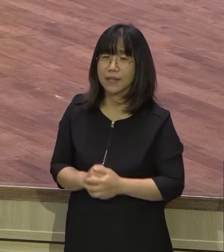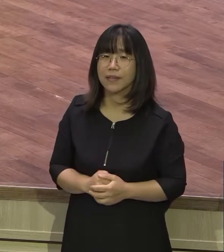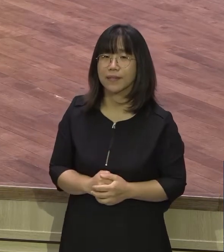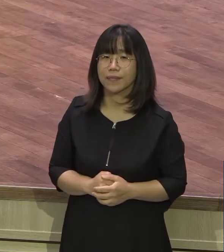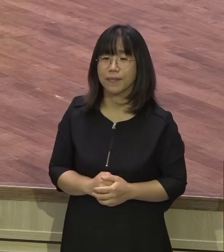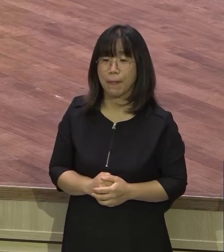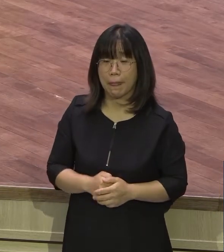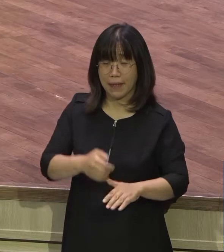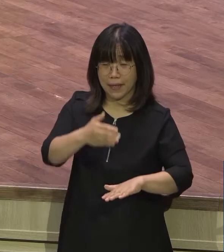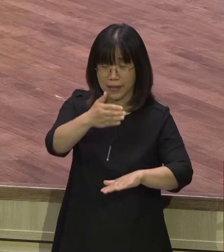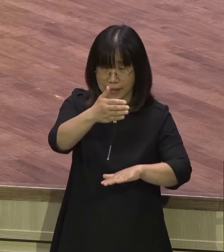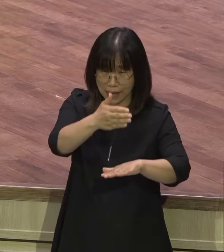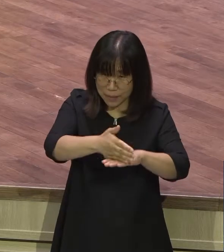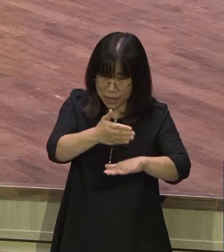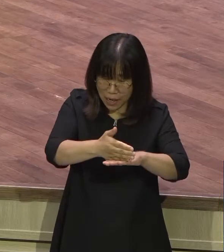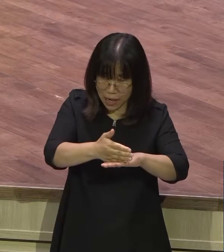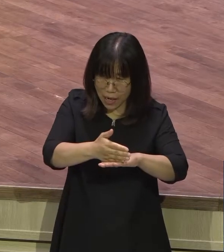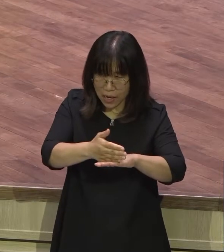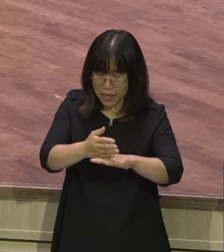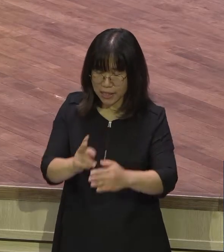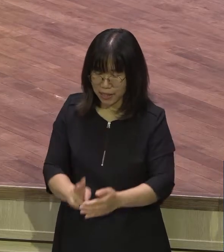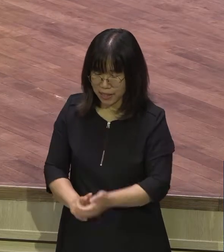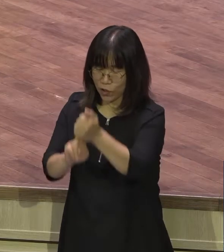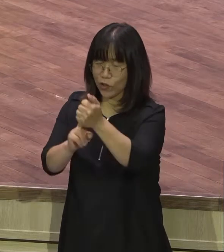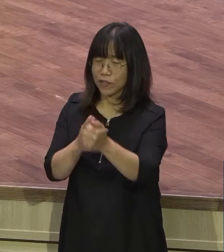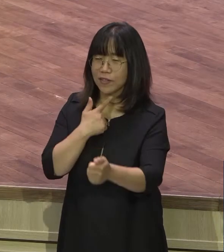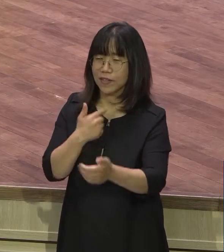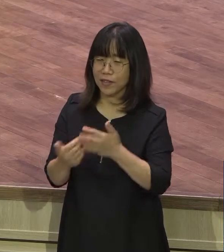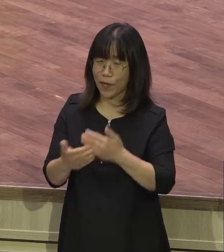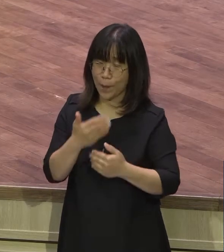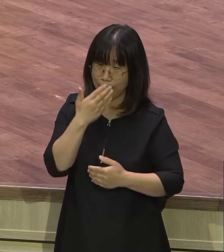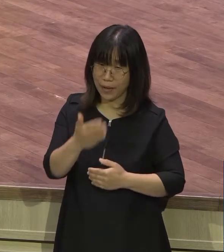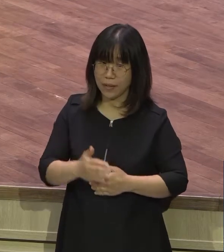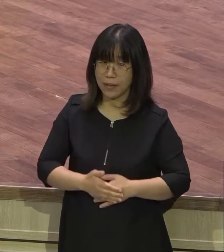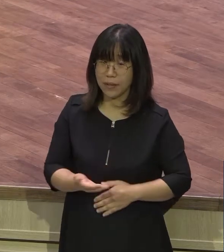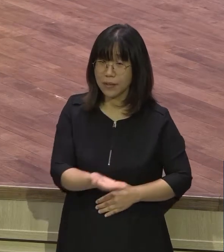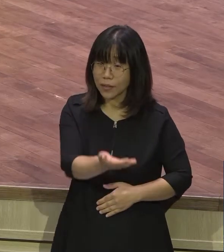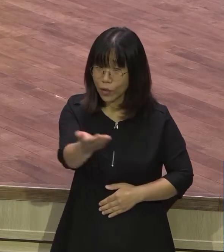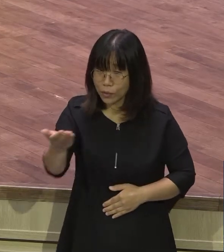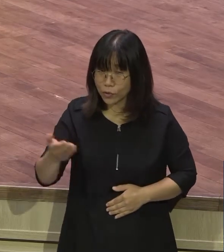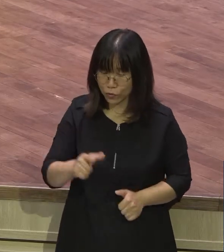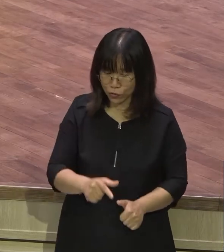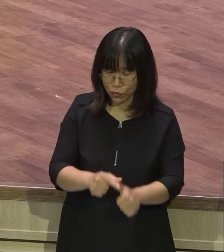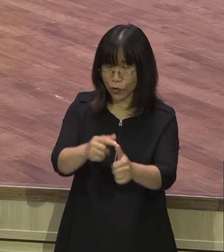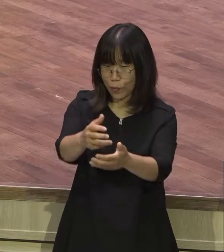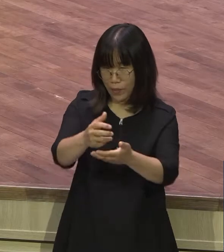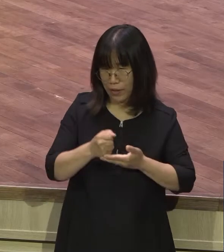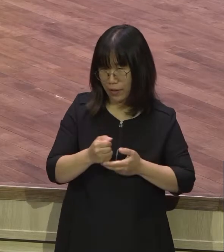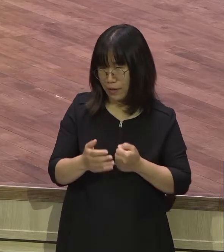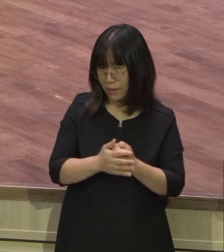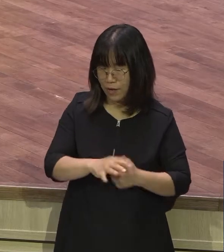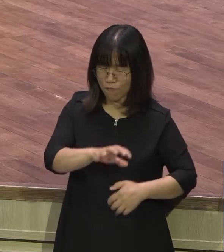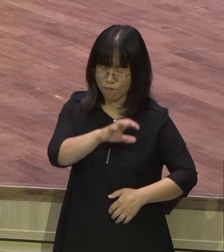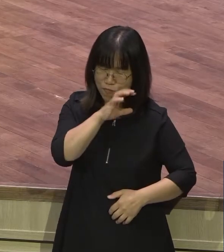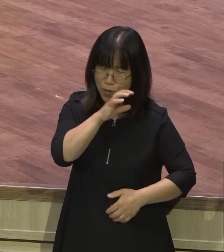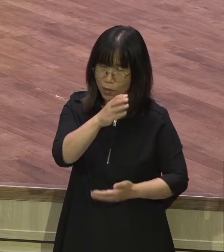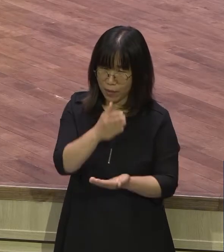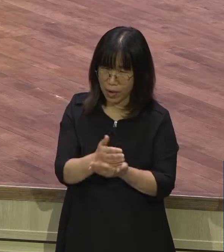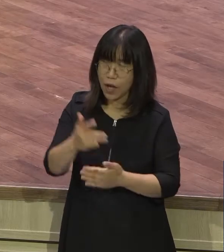모두 기적을 체험합니다 감사 그래서 절대로 이런 구원받은 하나님의 자녀는 불평 엄망하면 안 돼요